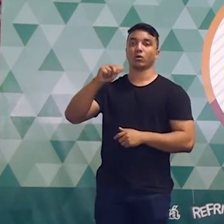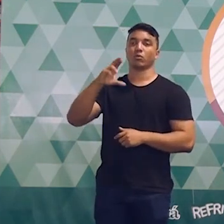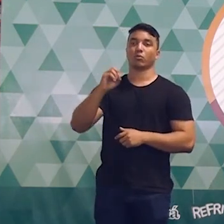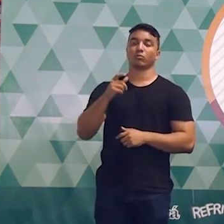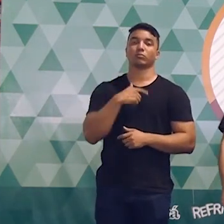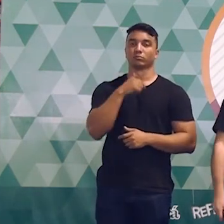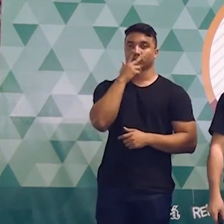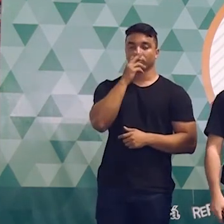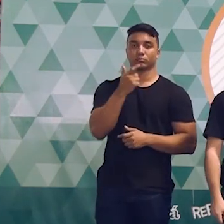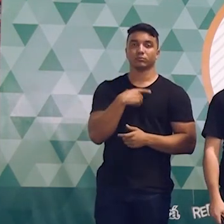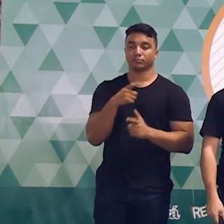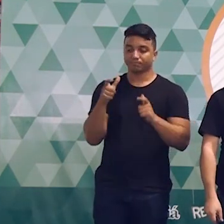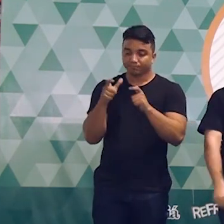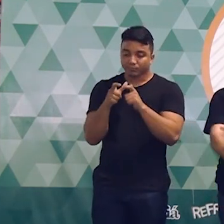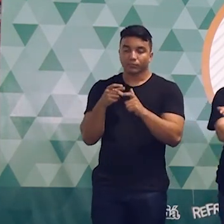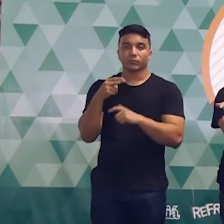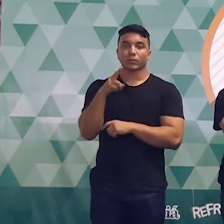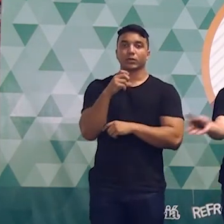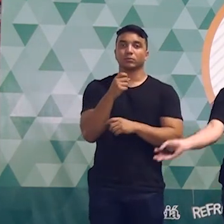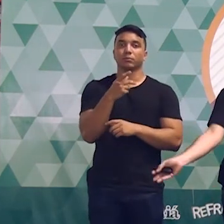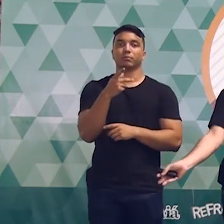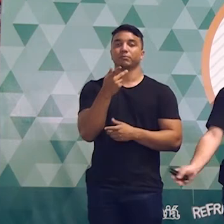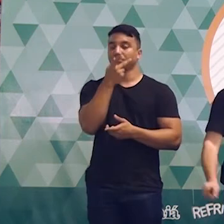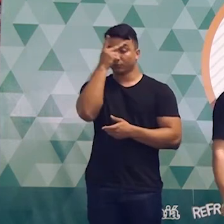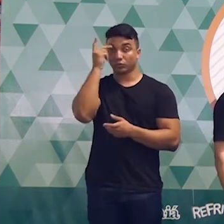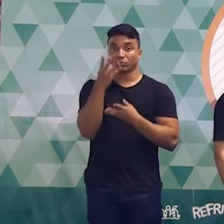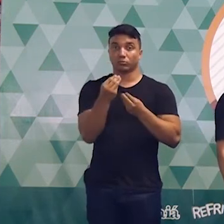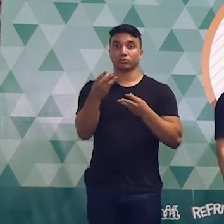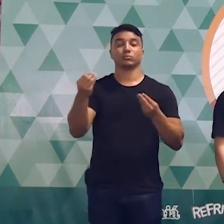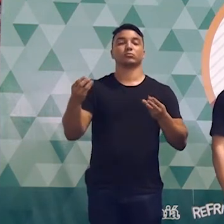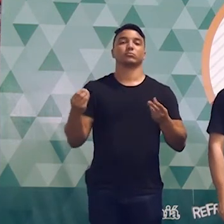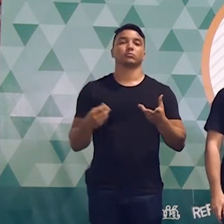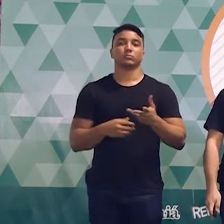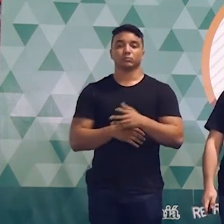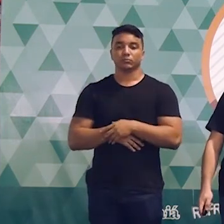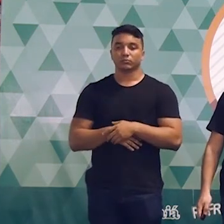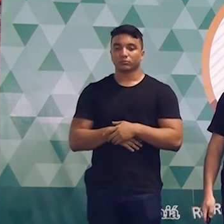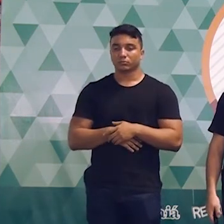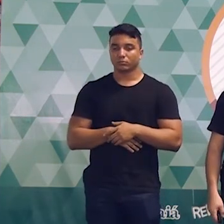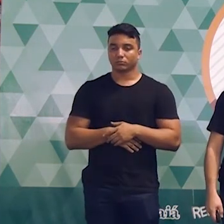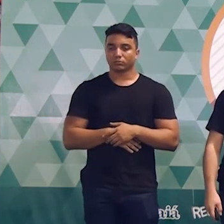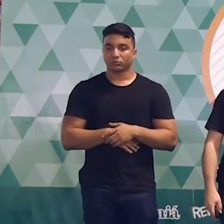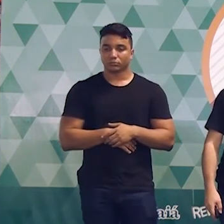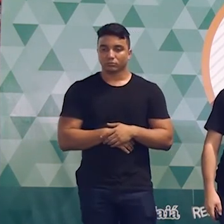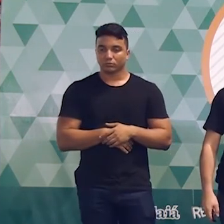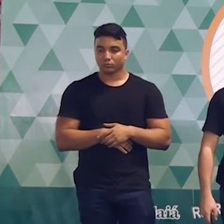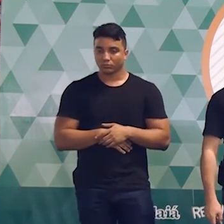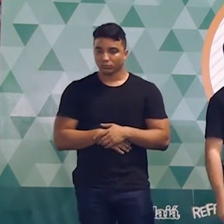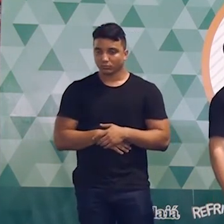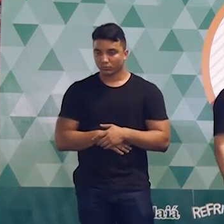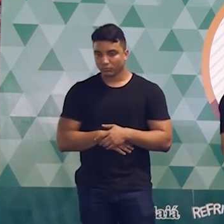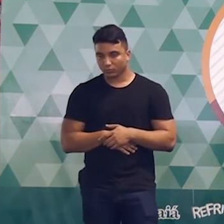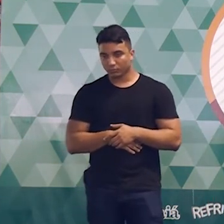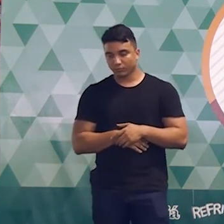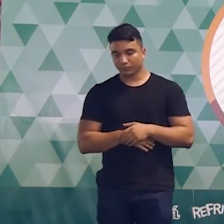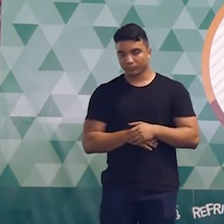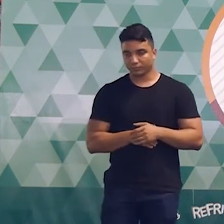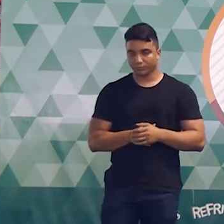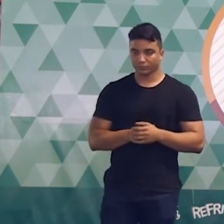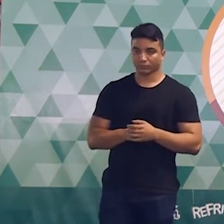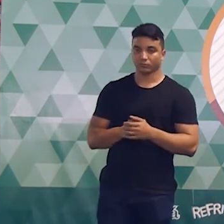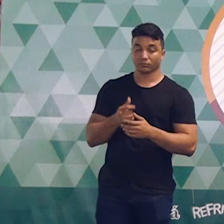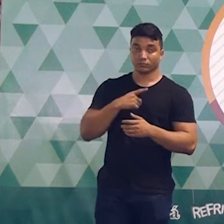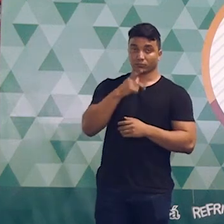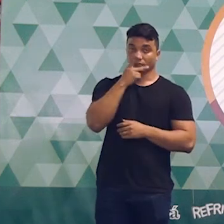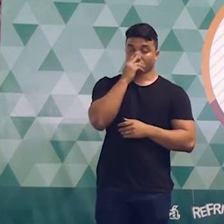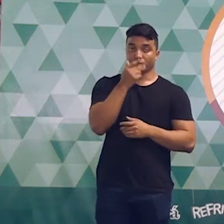país mais densamente povoado do mundo. Não tem nem espaço para ter vazio demográfico aqui. Okay? Essa é a ideia. Quando você tem um